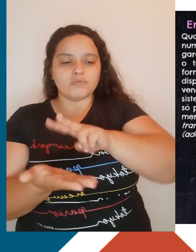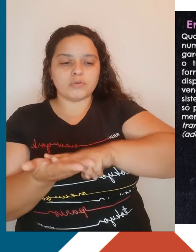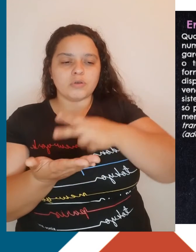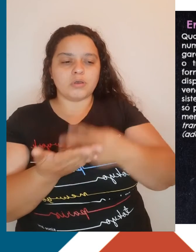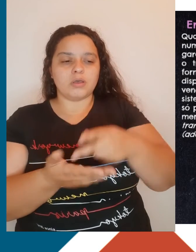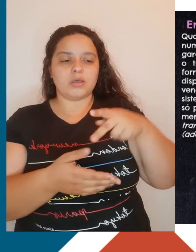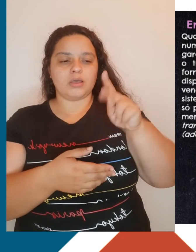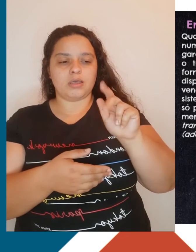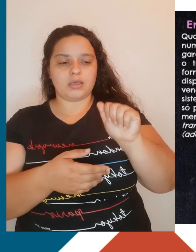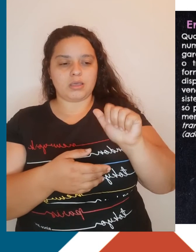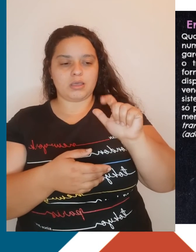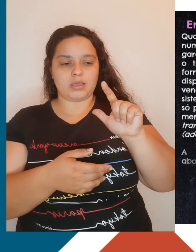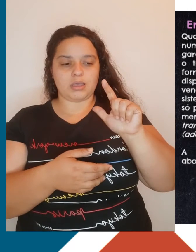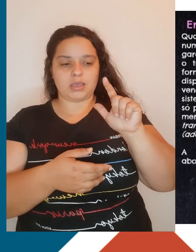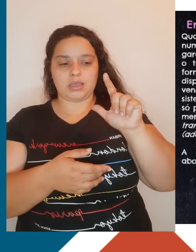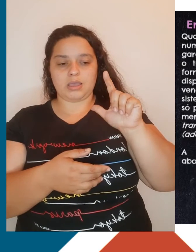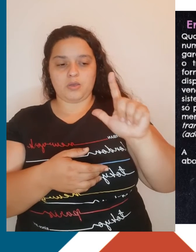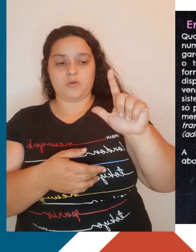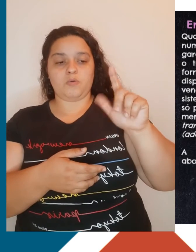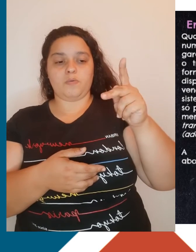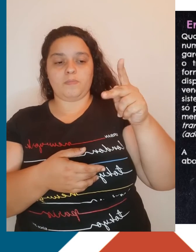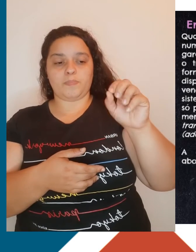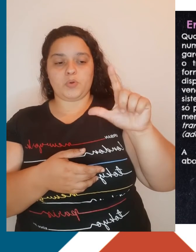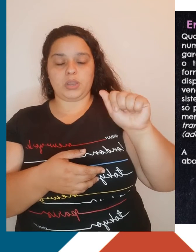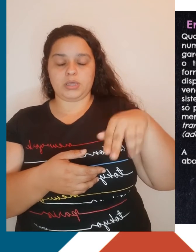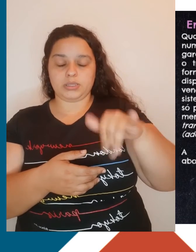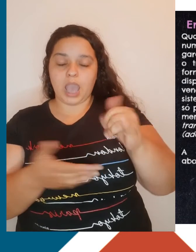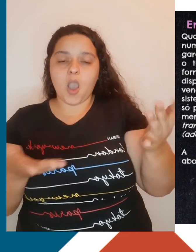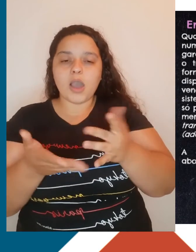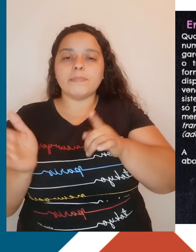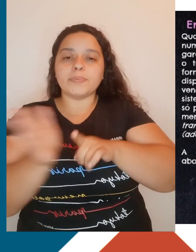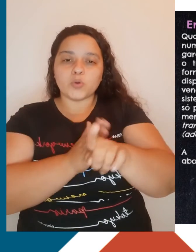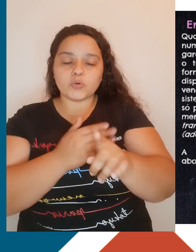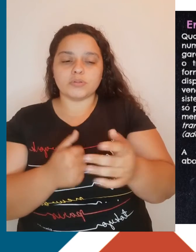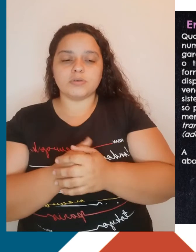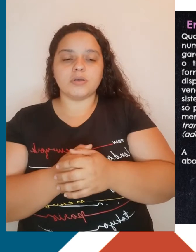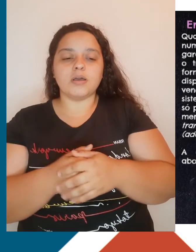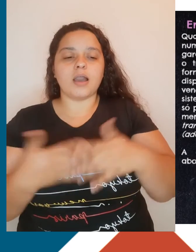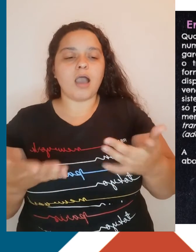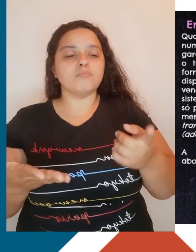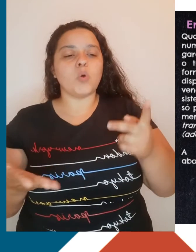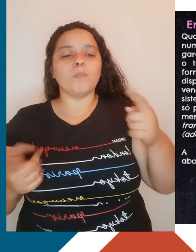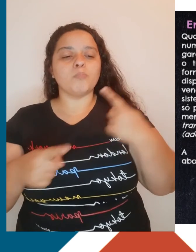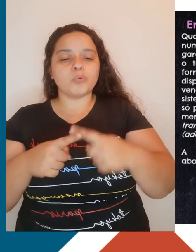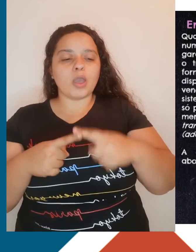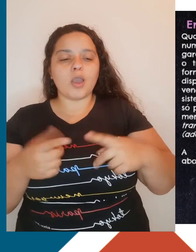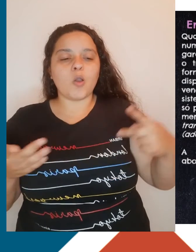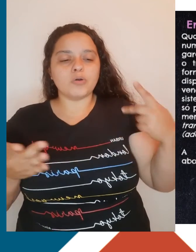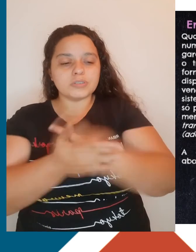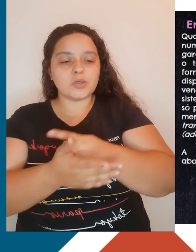Polanyi. Agora, vamos à leitura do comando da questão. A consequência do processo de transformação